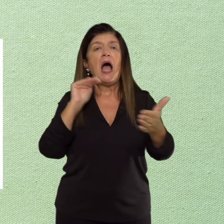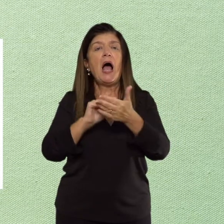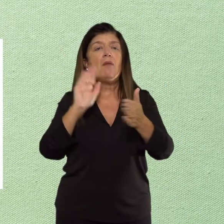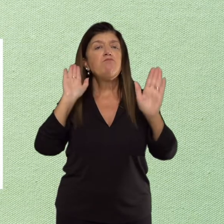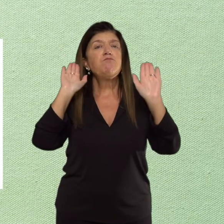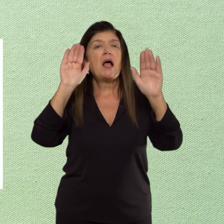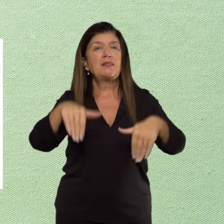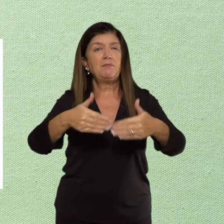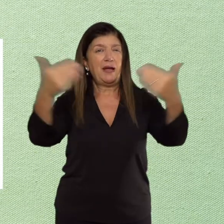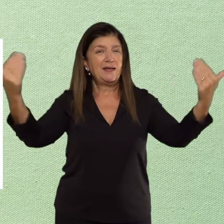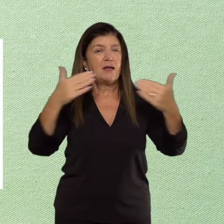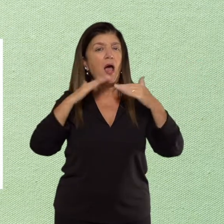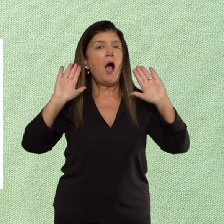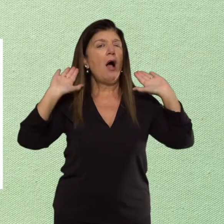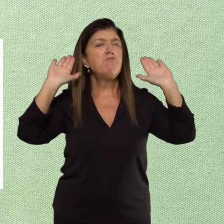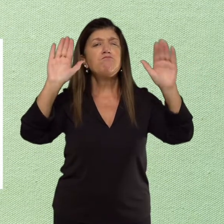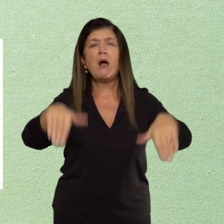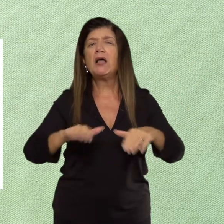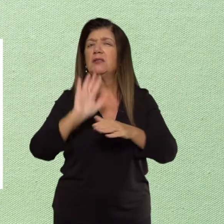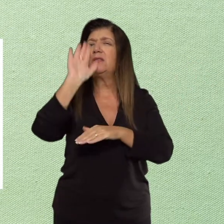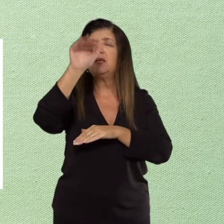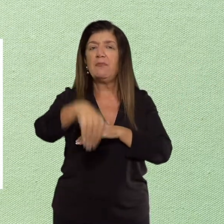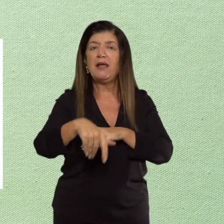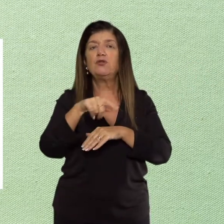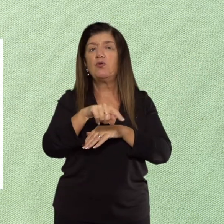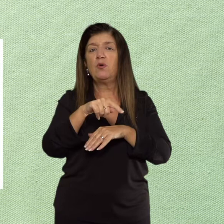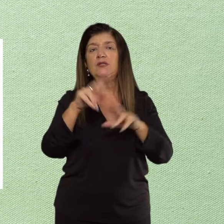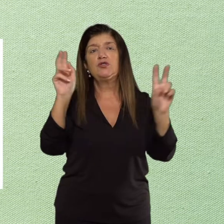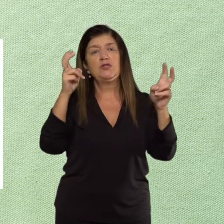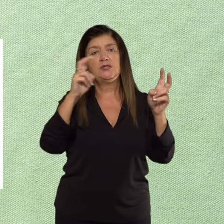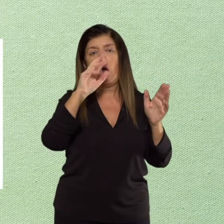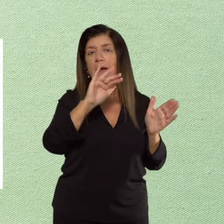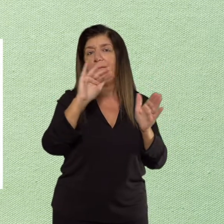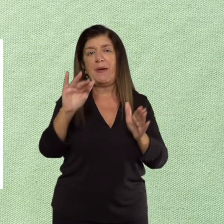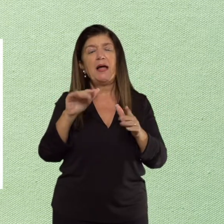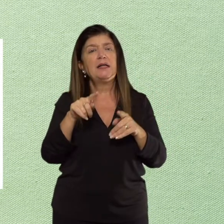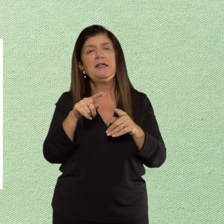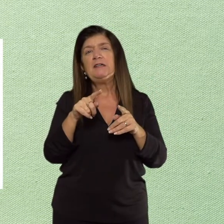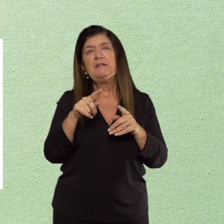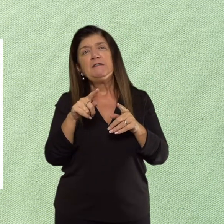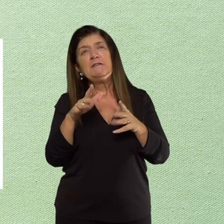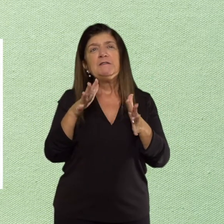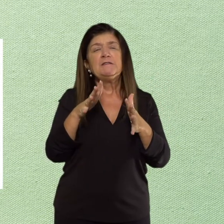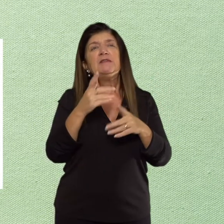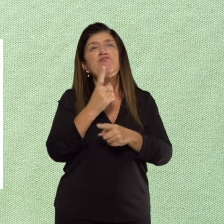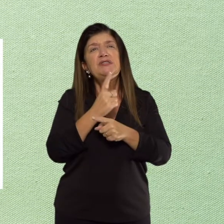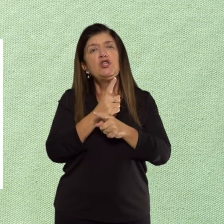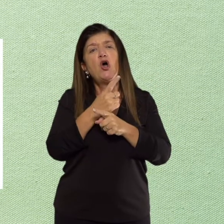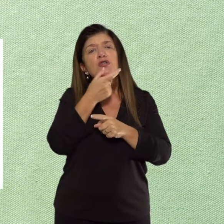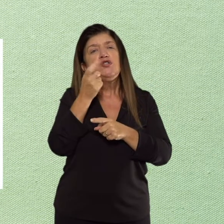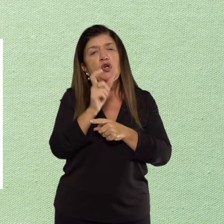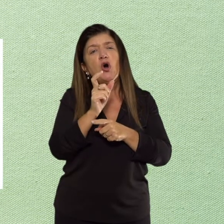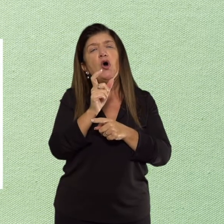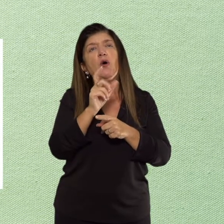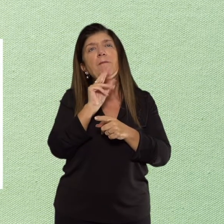discorso a parte. Bisognerebbe proprio parlare di pura accessibilità. Adesso ci